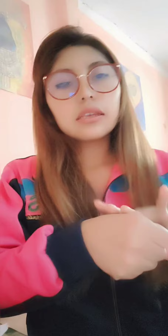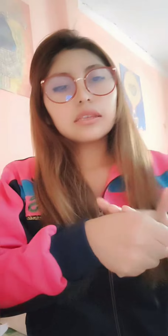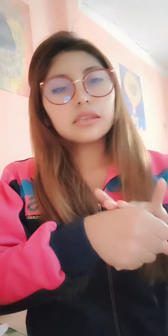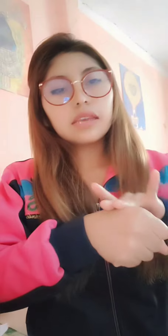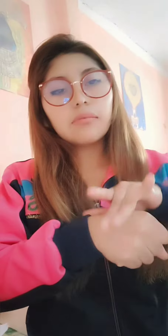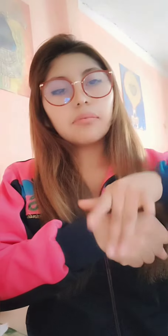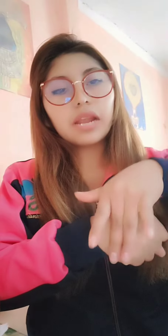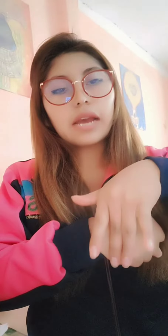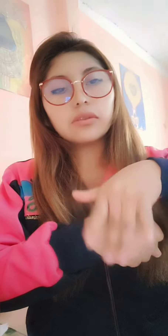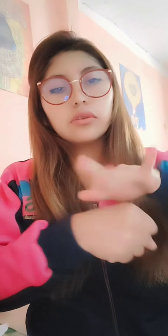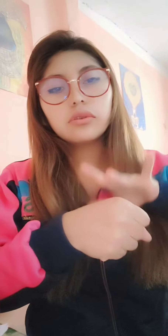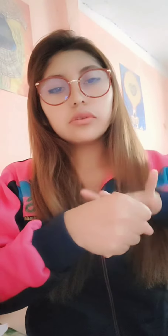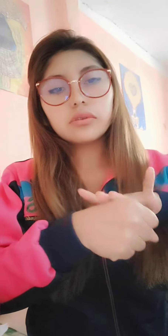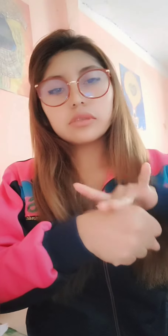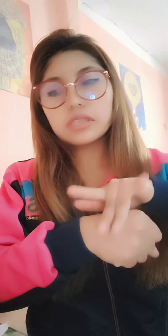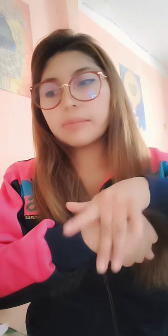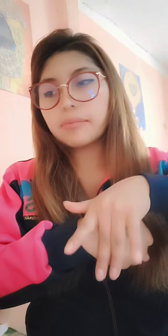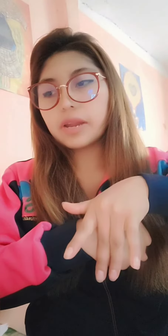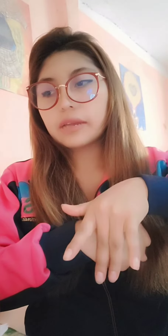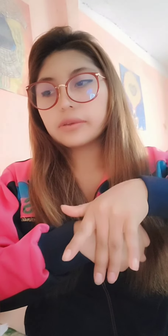Temprano, temprano.